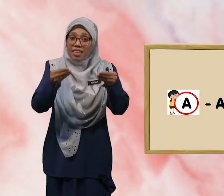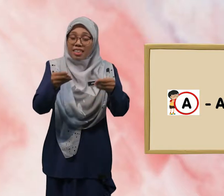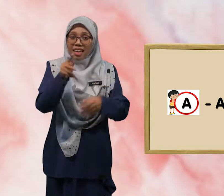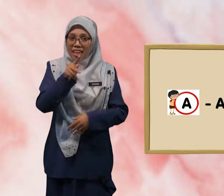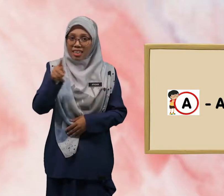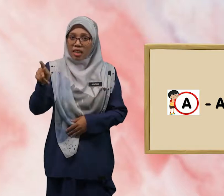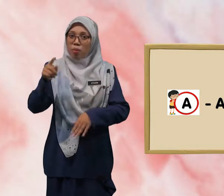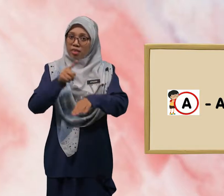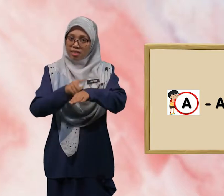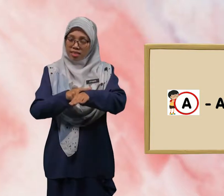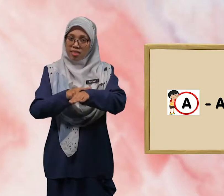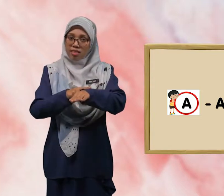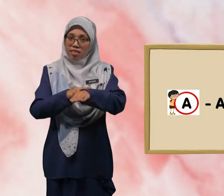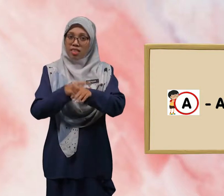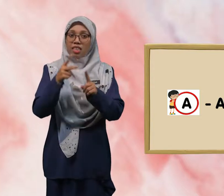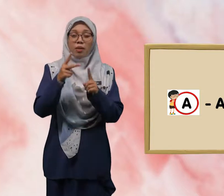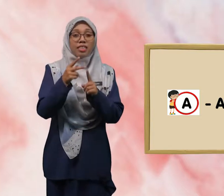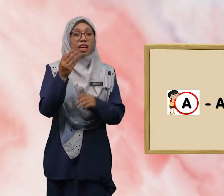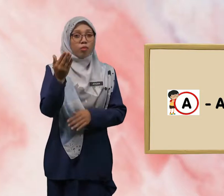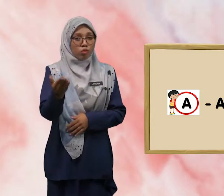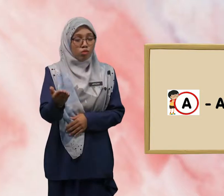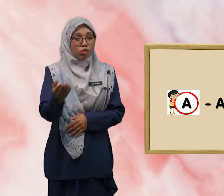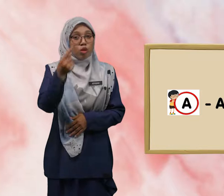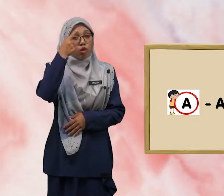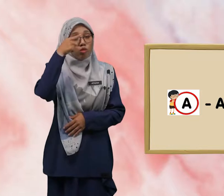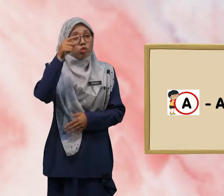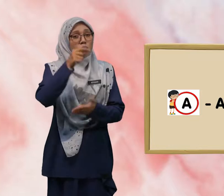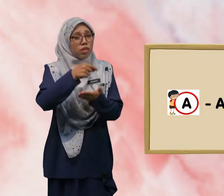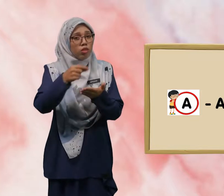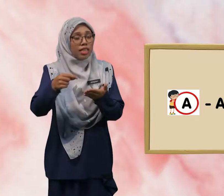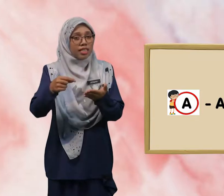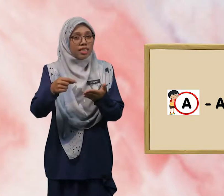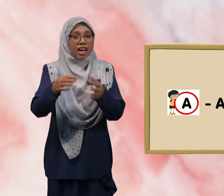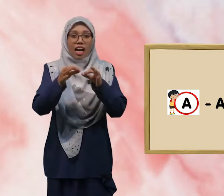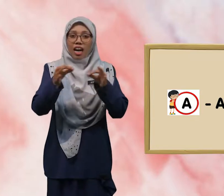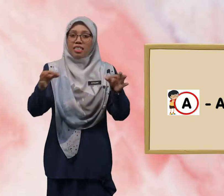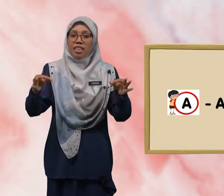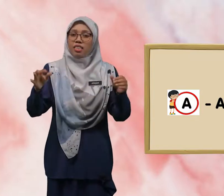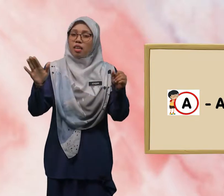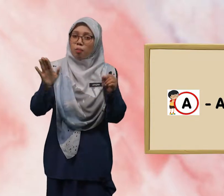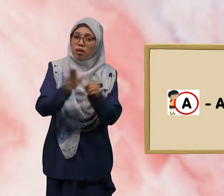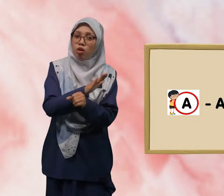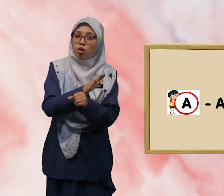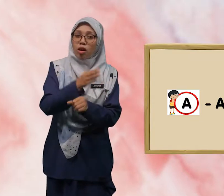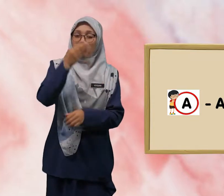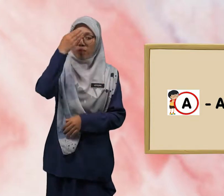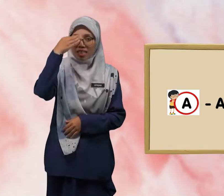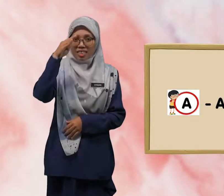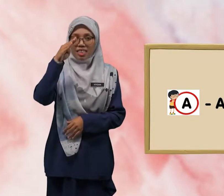berikan masuk kepada kamu untuk menulis aja yang penuh pagi